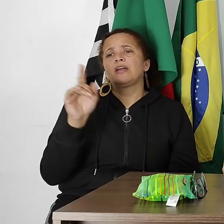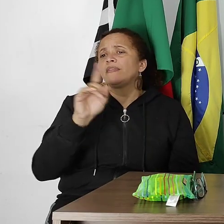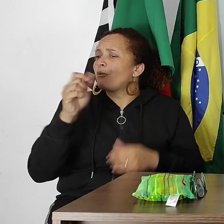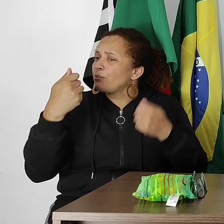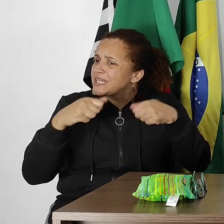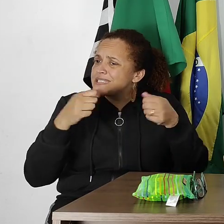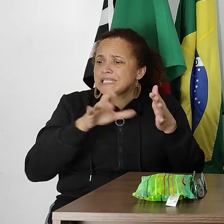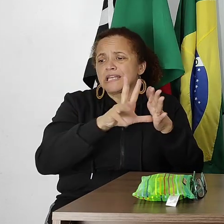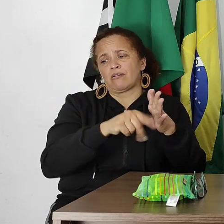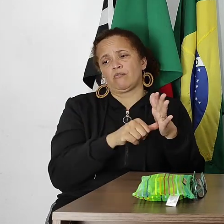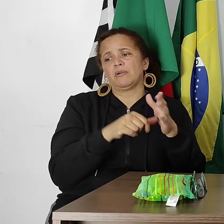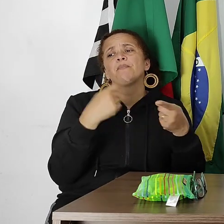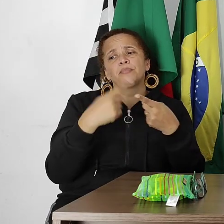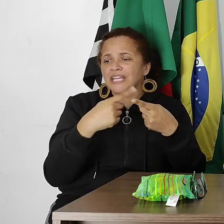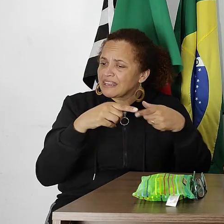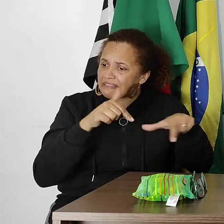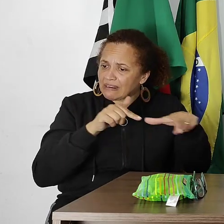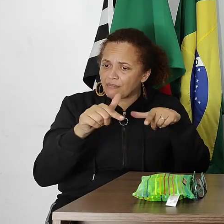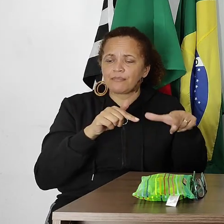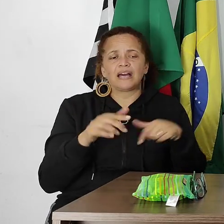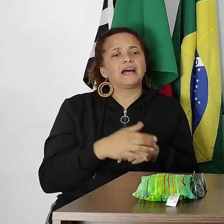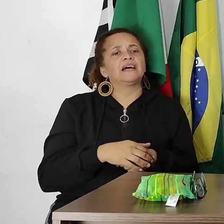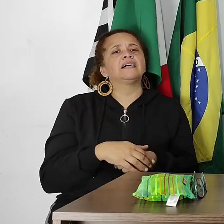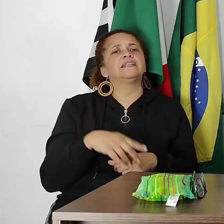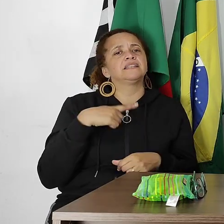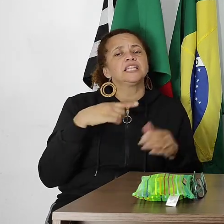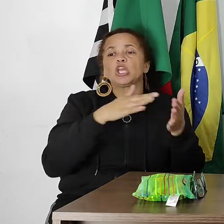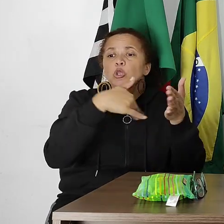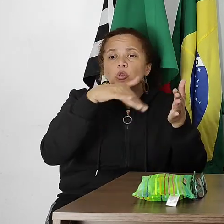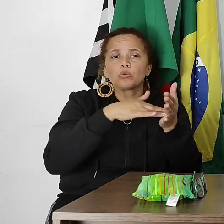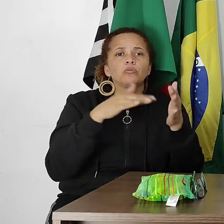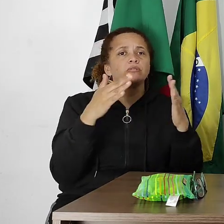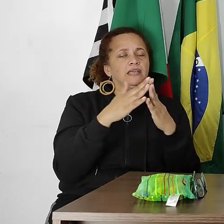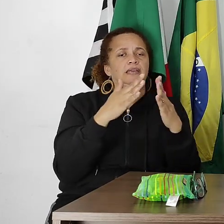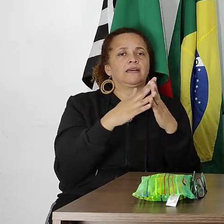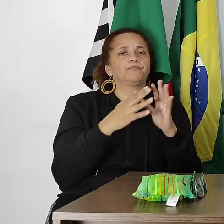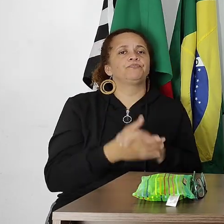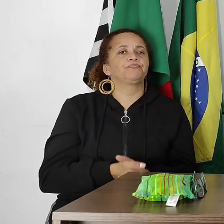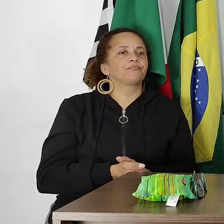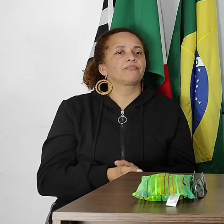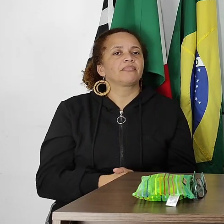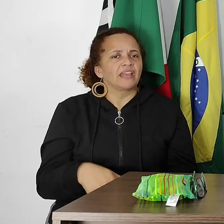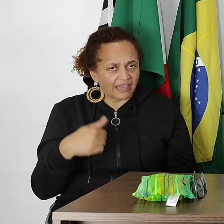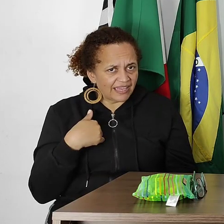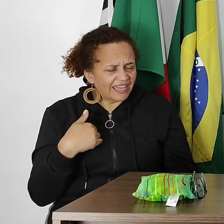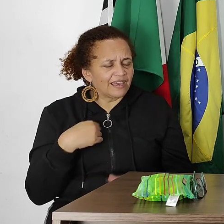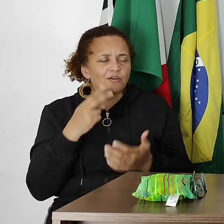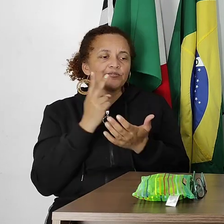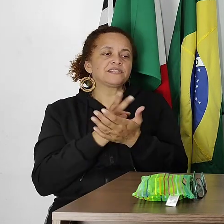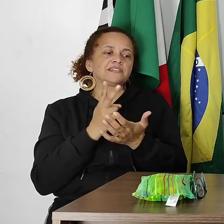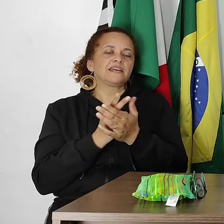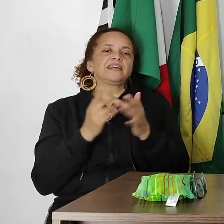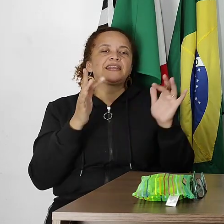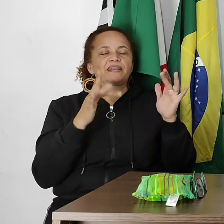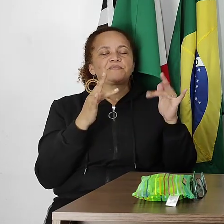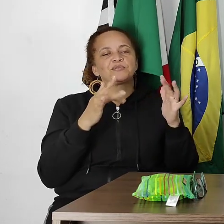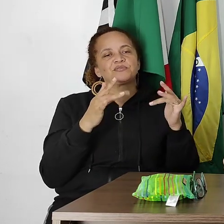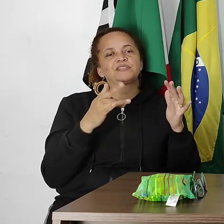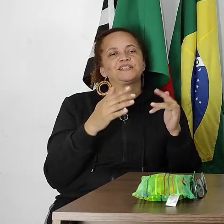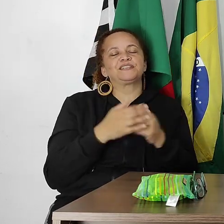e não sei o quê. E aí cada vez eu me envolvendo mais, eu achando, né, que a gente ia ficar, ia